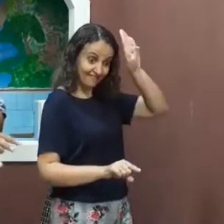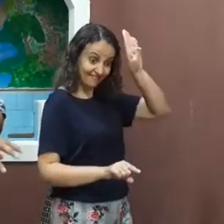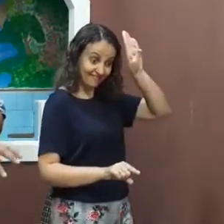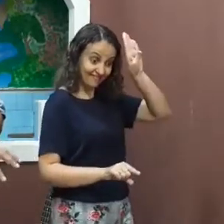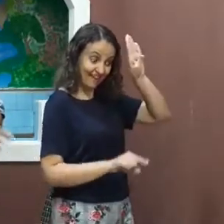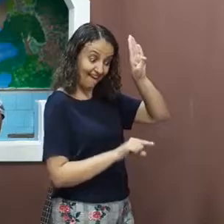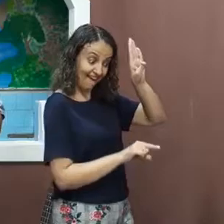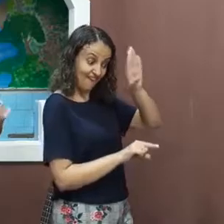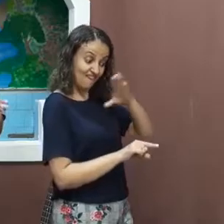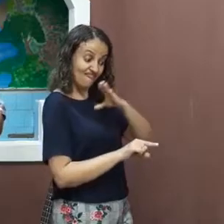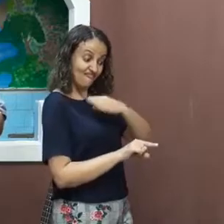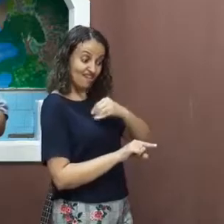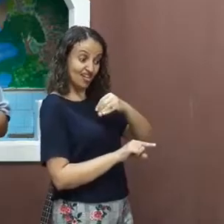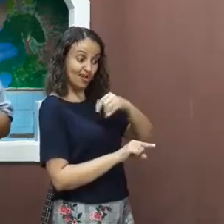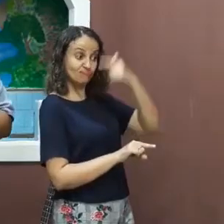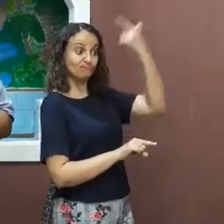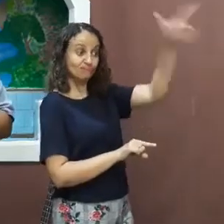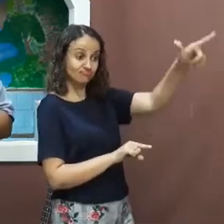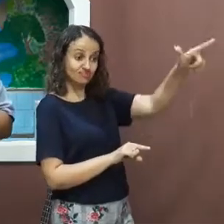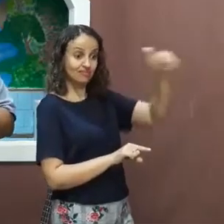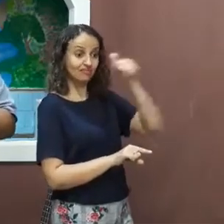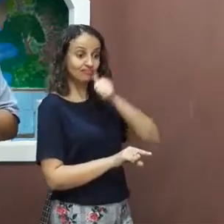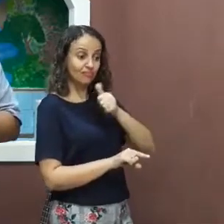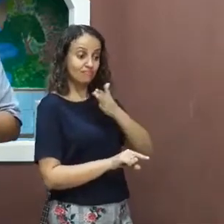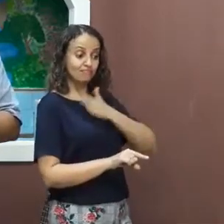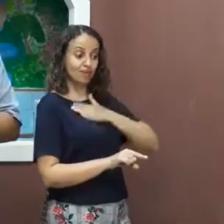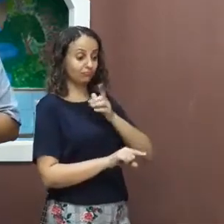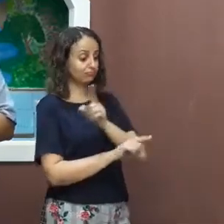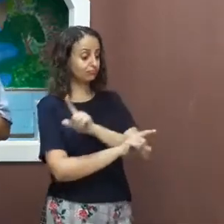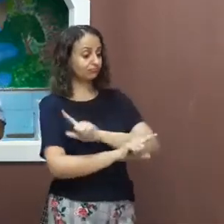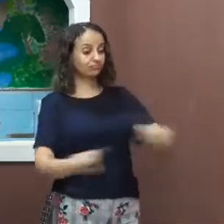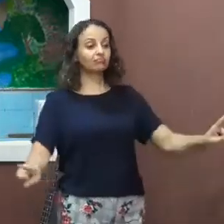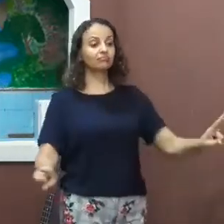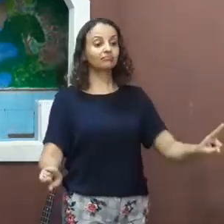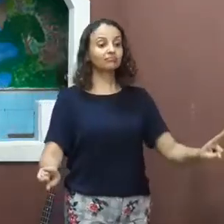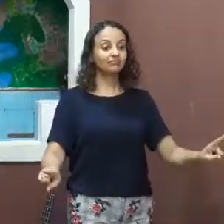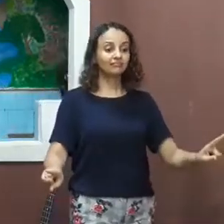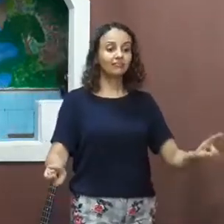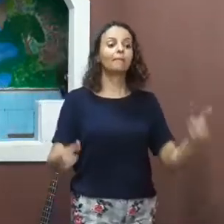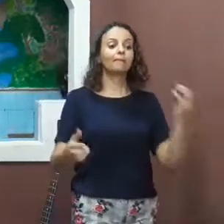ama porque esse é filho da minha mulher, não é meu filho.